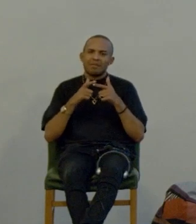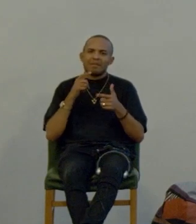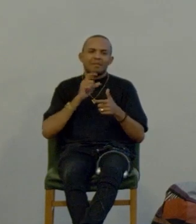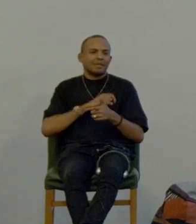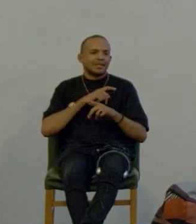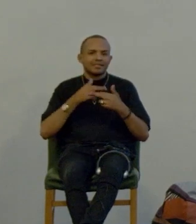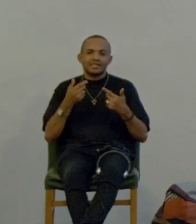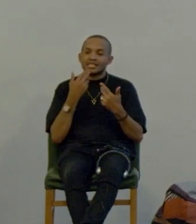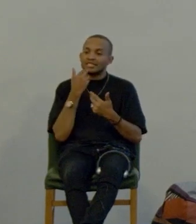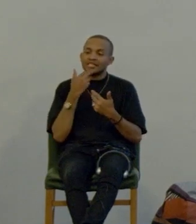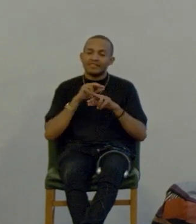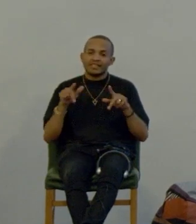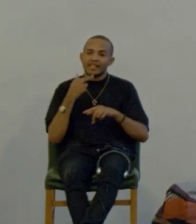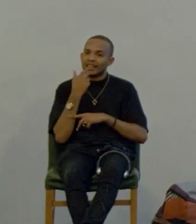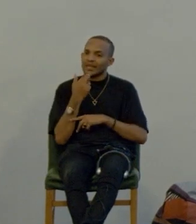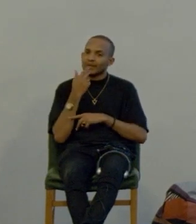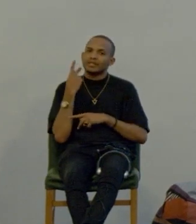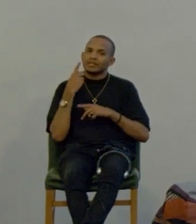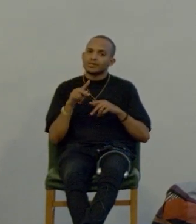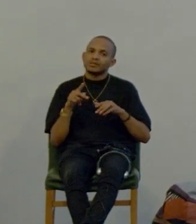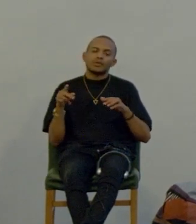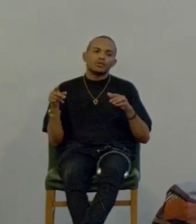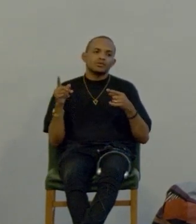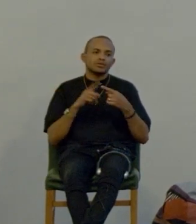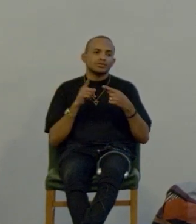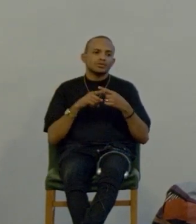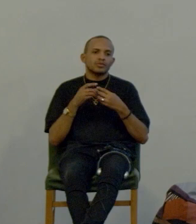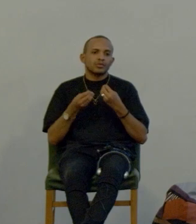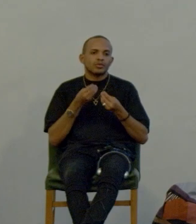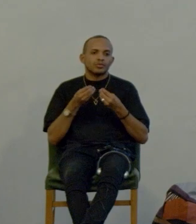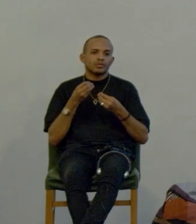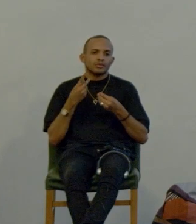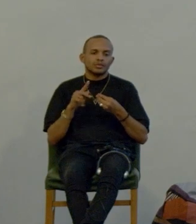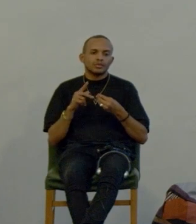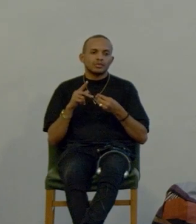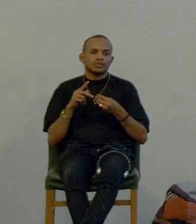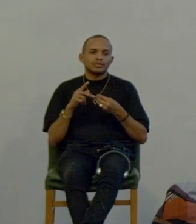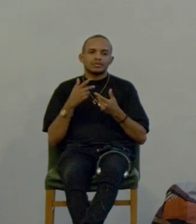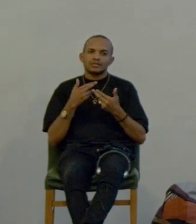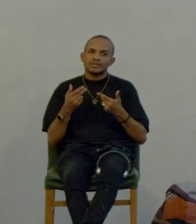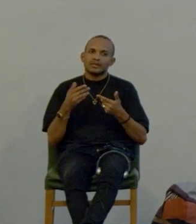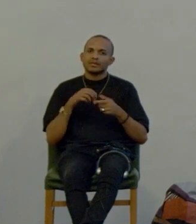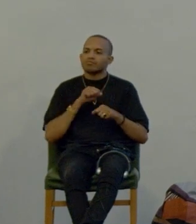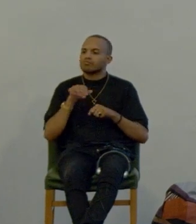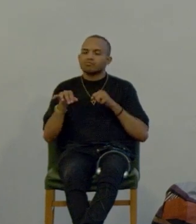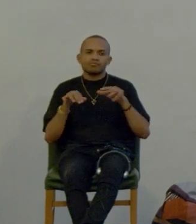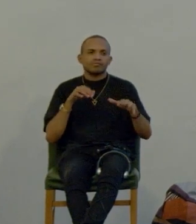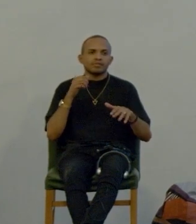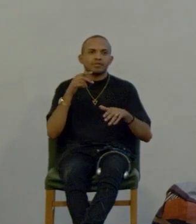essa diversidade linguística, então, seria um registro fóssil dessa história de sucessivas levas de